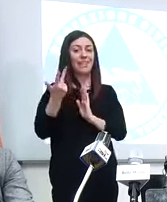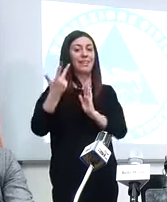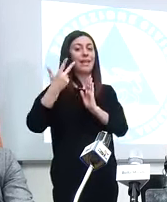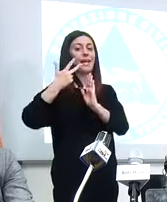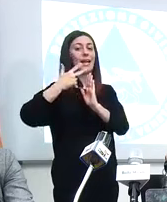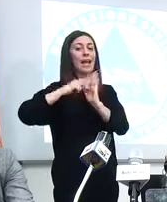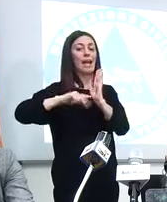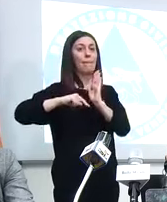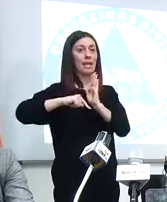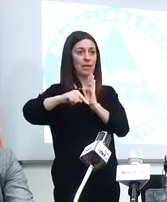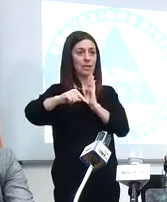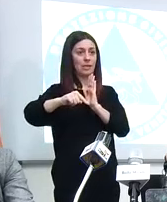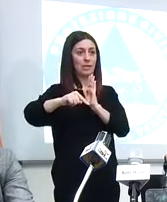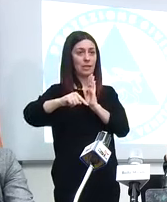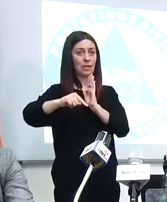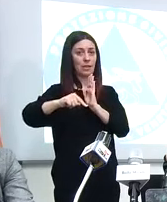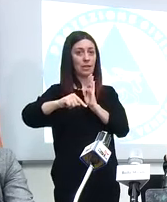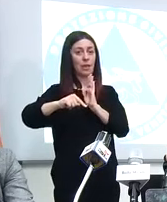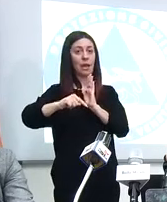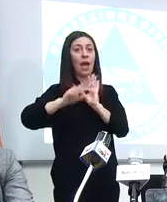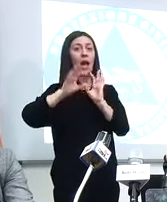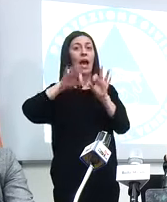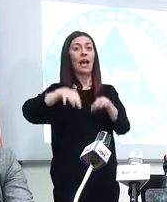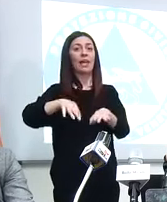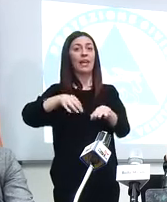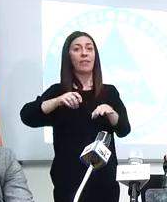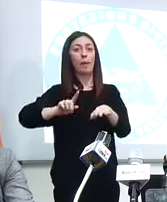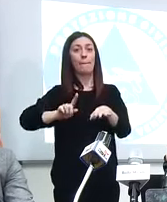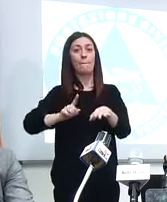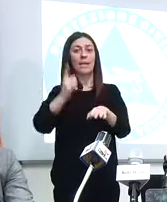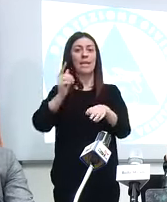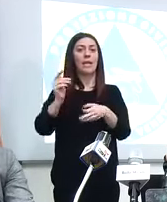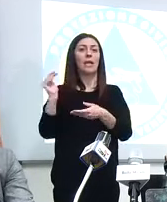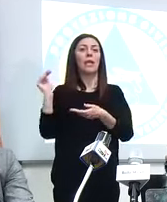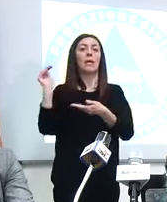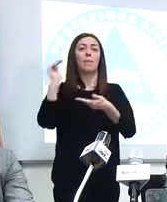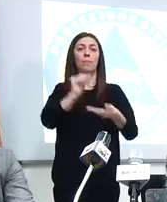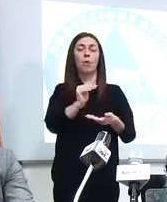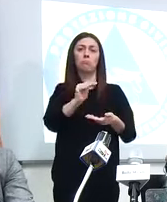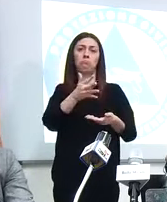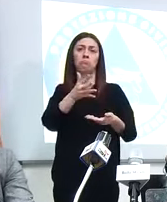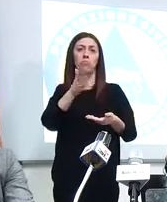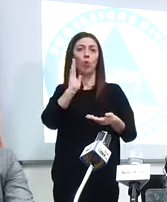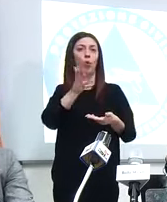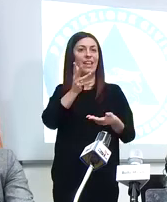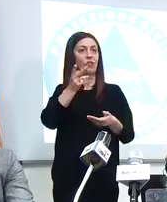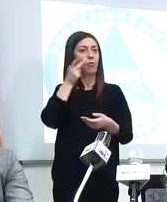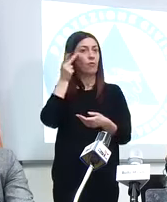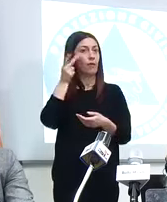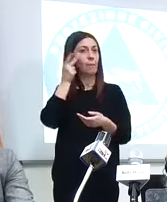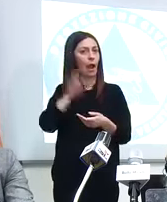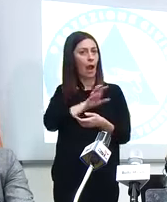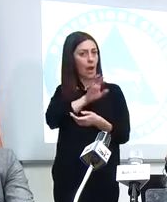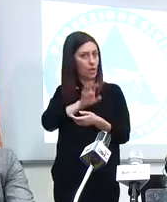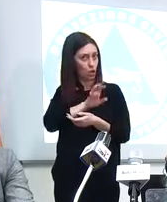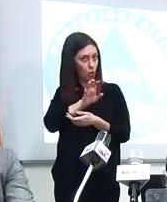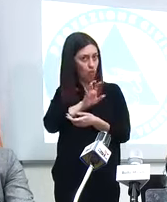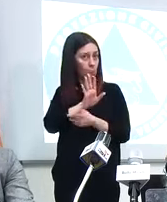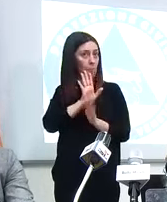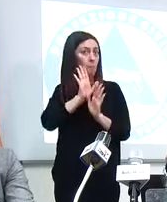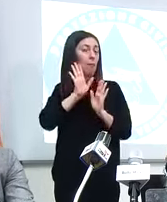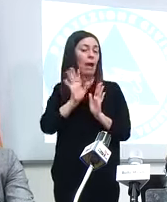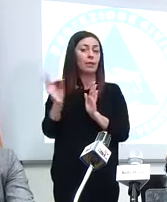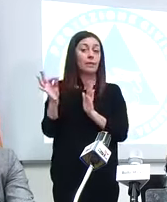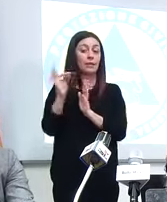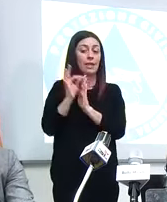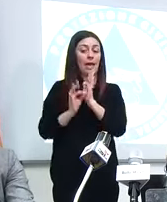e arrivo prima tranche il 15 di, cioè attorno al 15 di febbraio. Però sono dati che ci ha